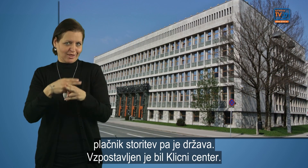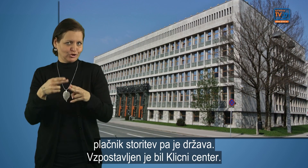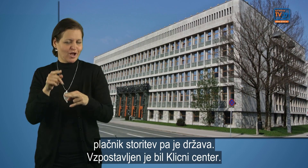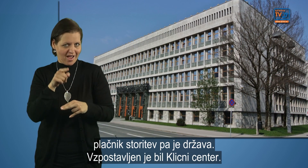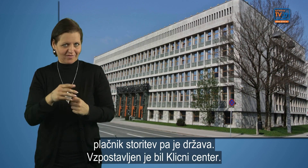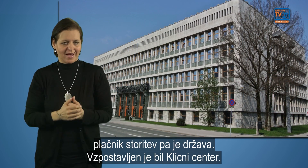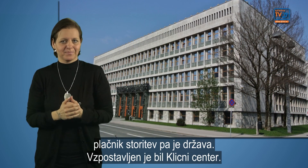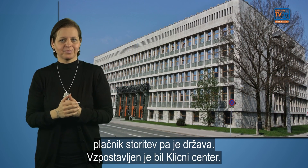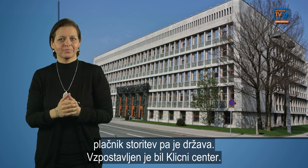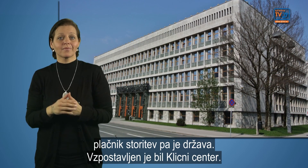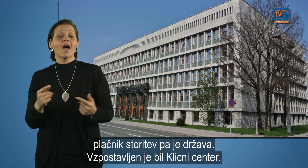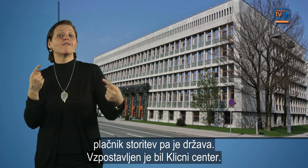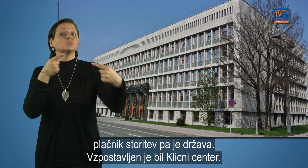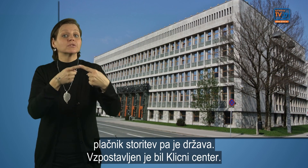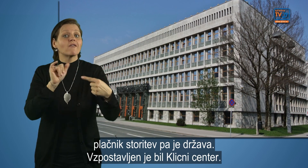je država.